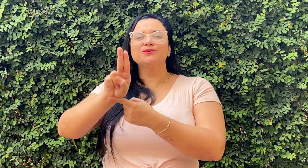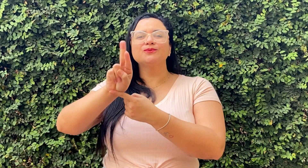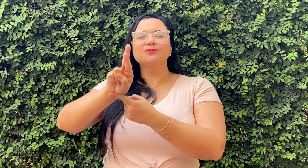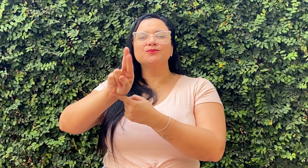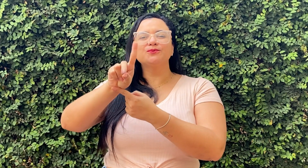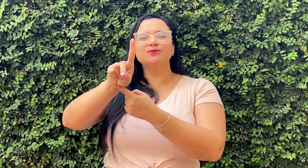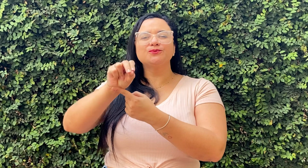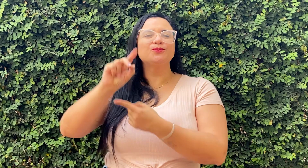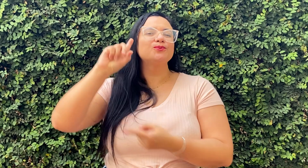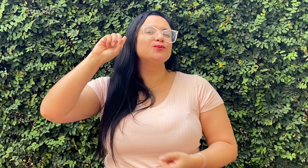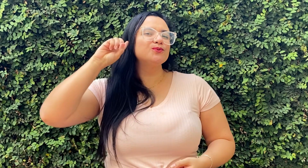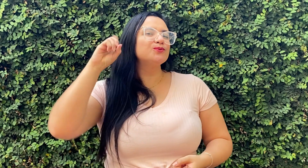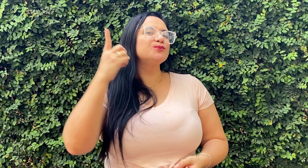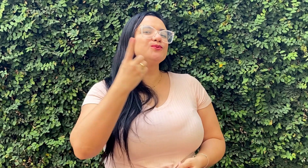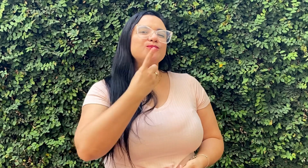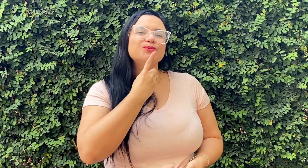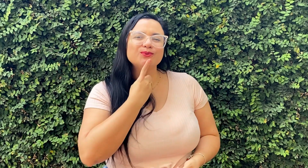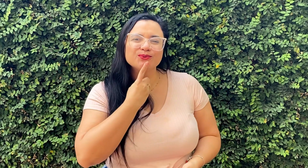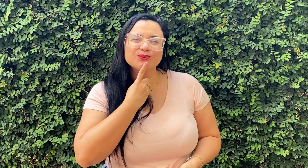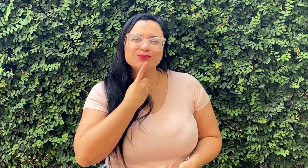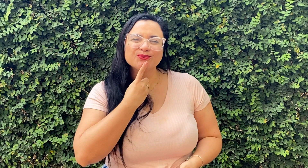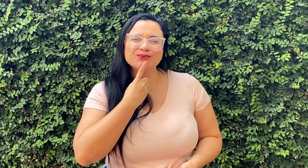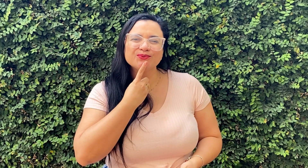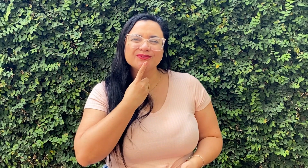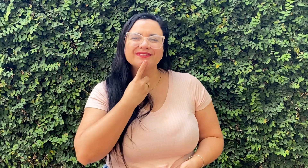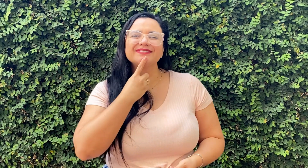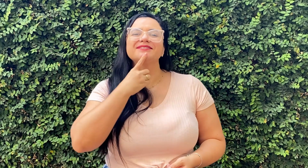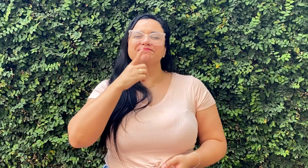O sinal de surdo, que é a configuração em D.